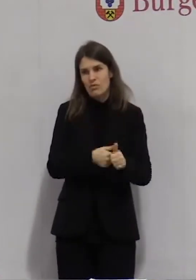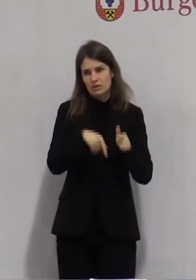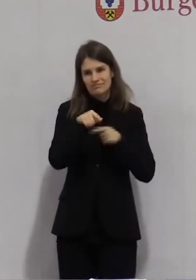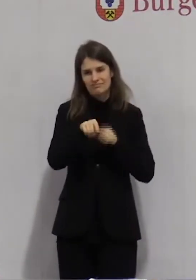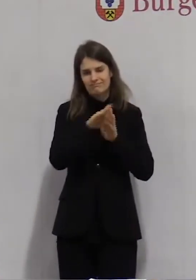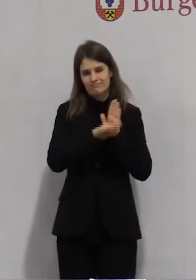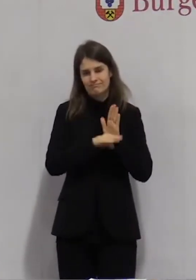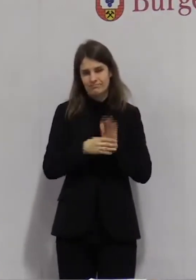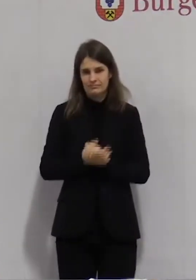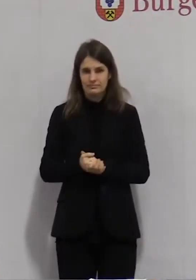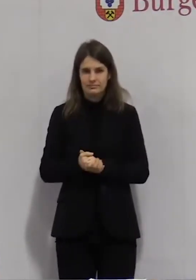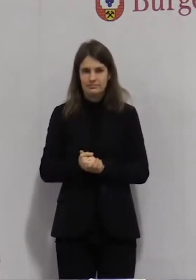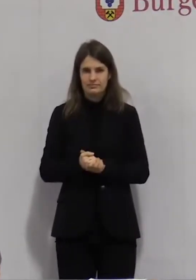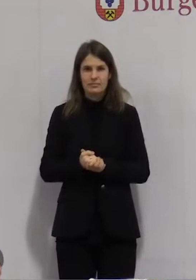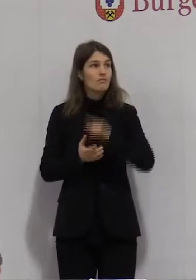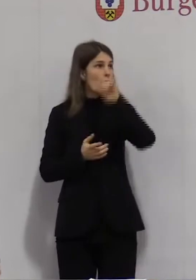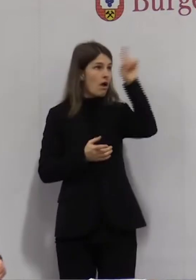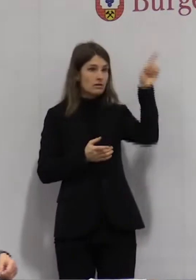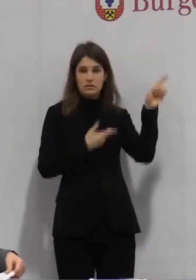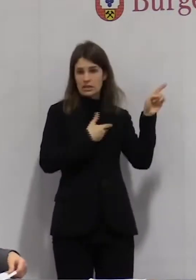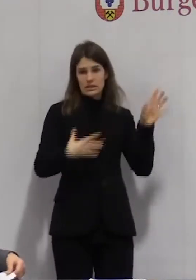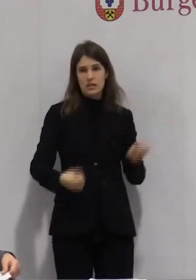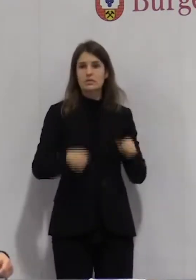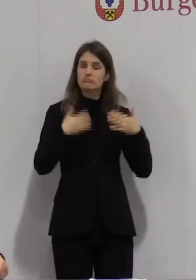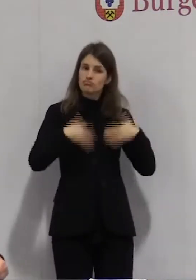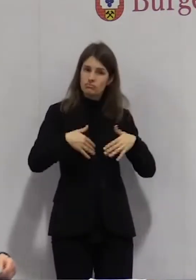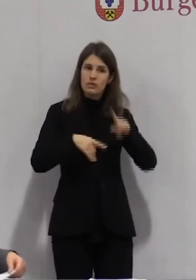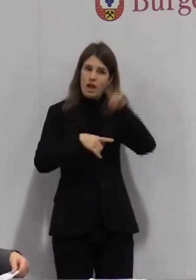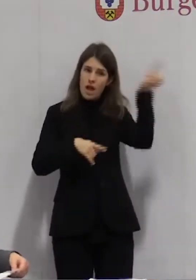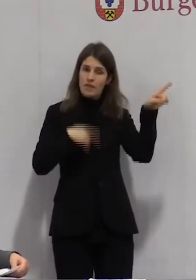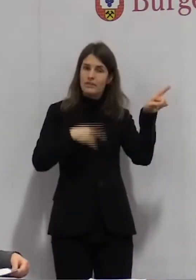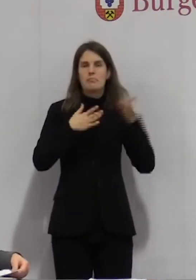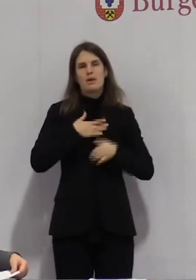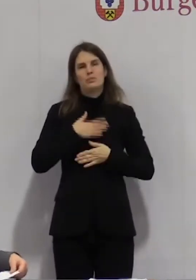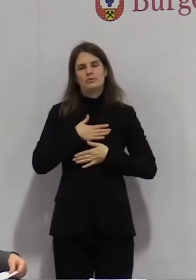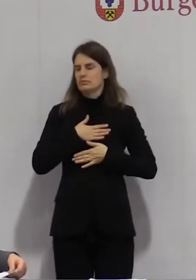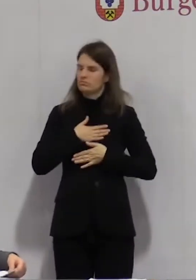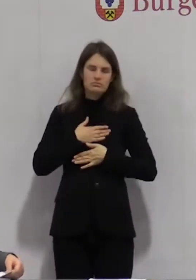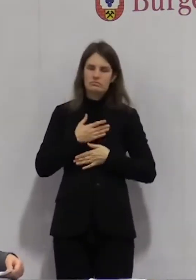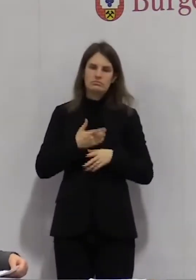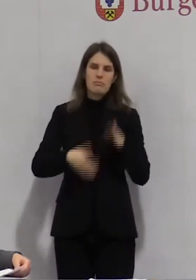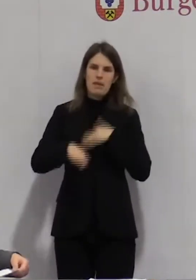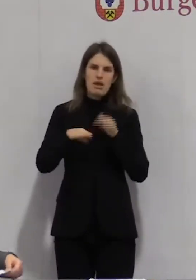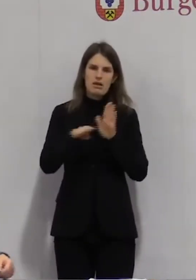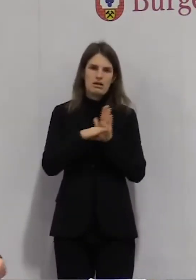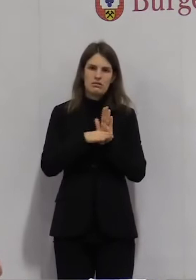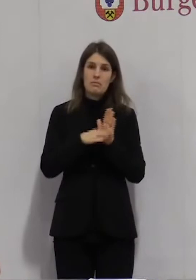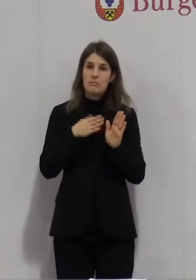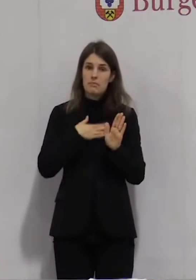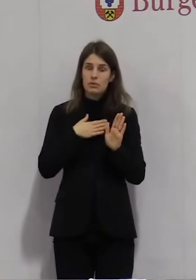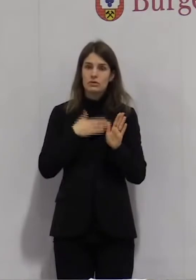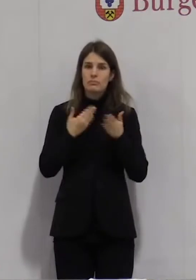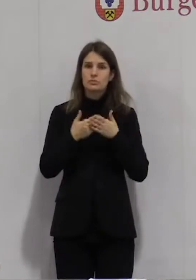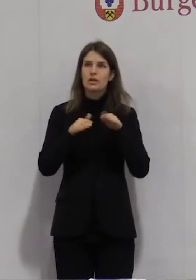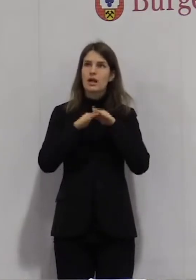Abend als in anderen Teilen des Landes Sachsen-Anhalt. Bei uns ist es zusätzlich nicht möglich, dass wir in